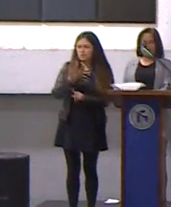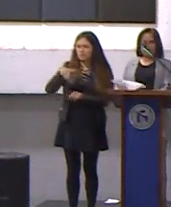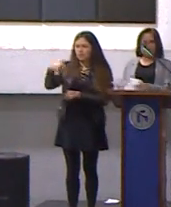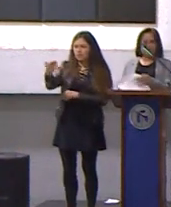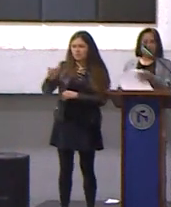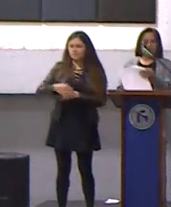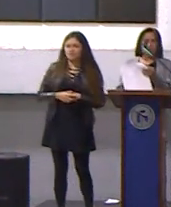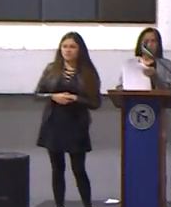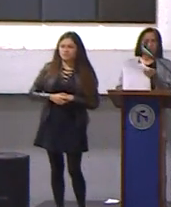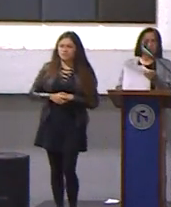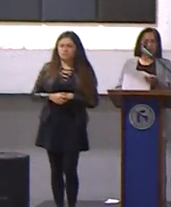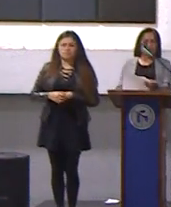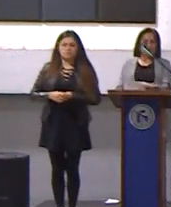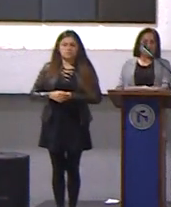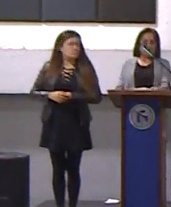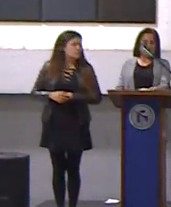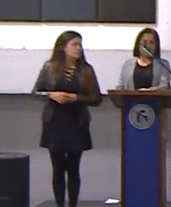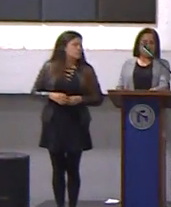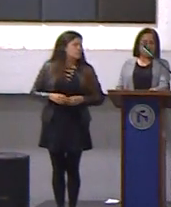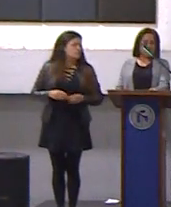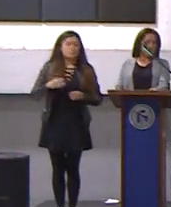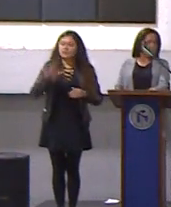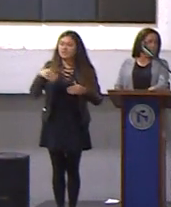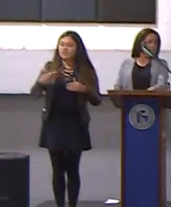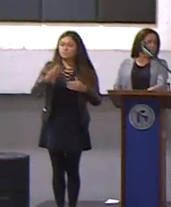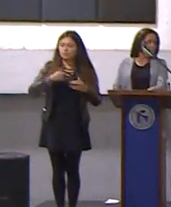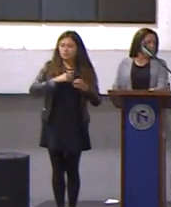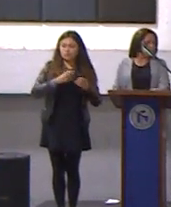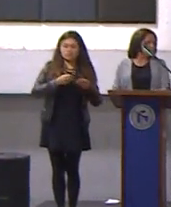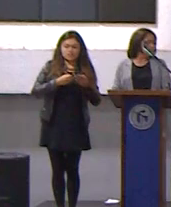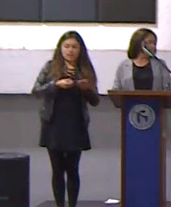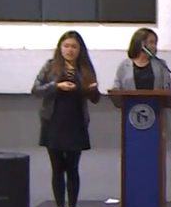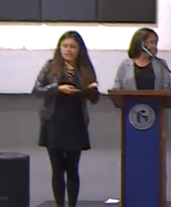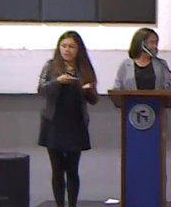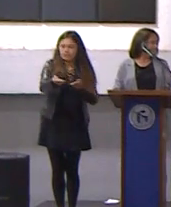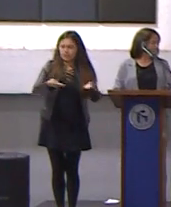pasará a cada uno de ustedes para que puedan tratar de responderlas